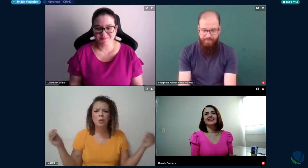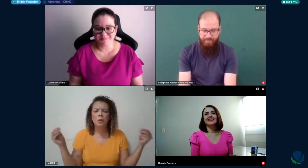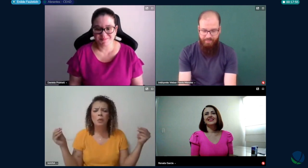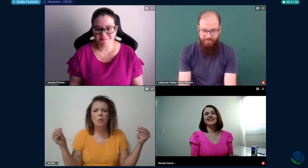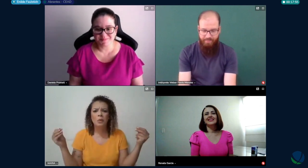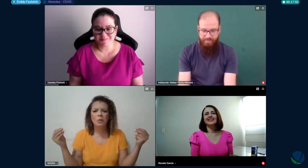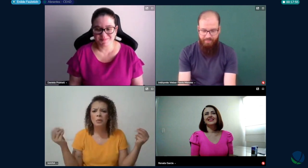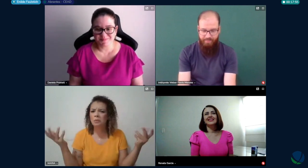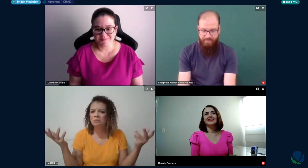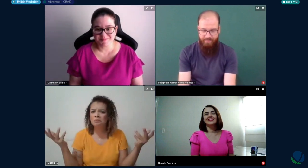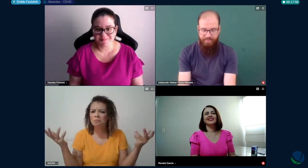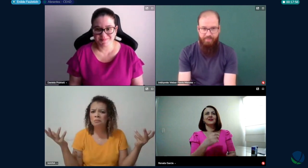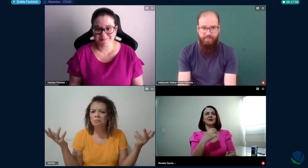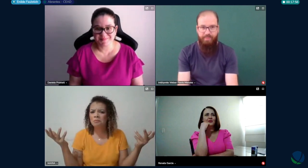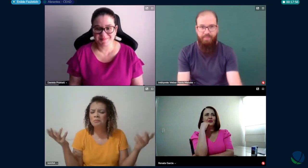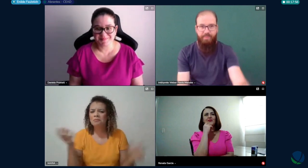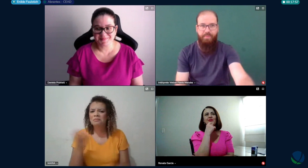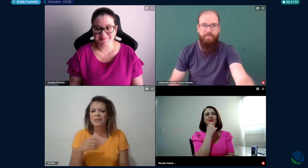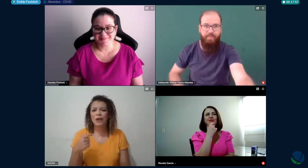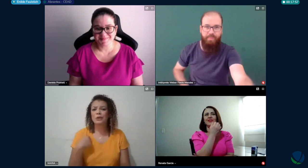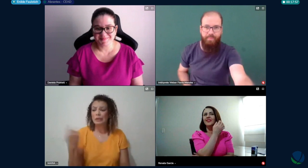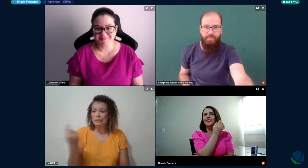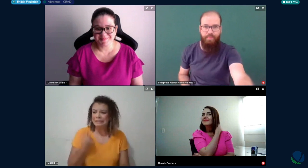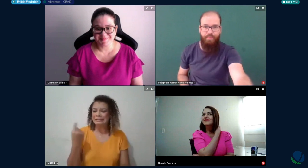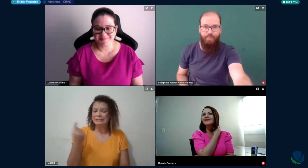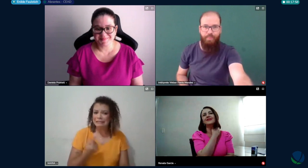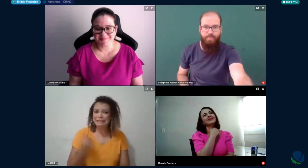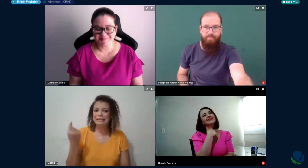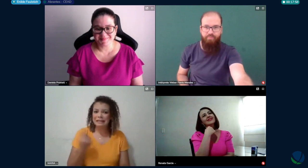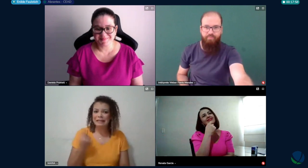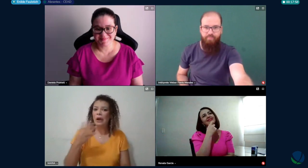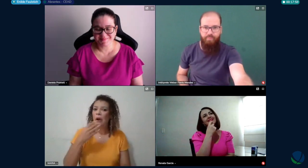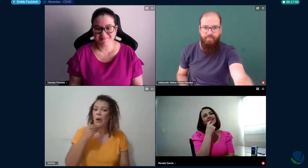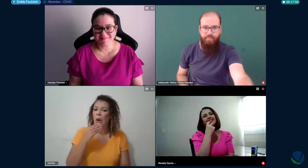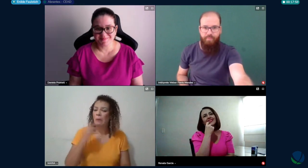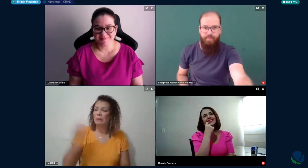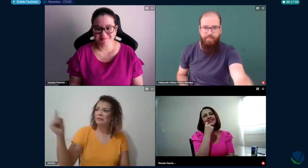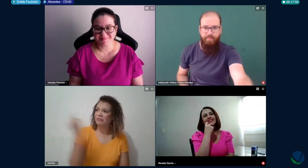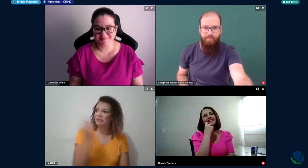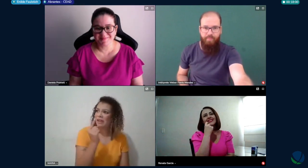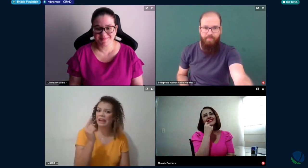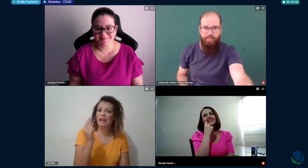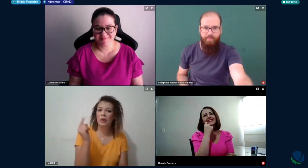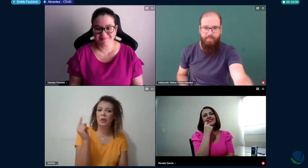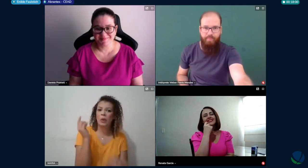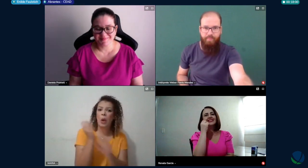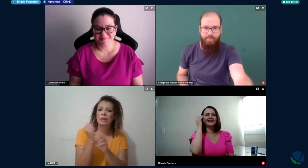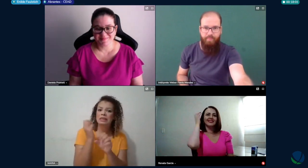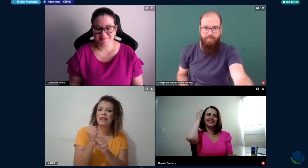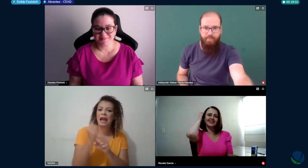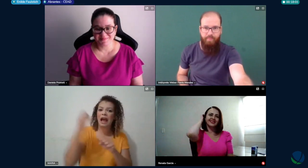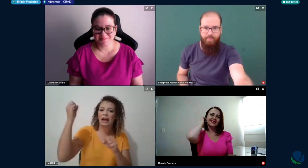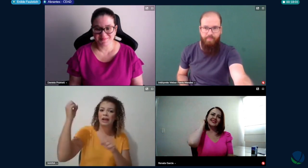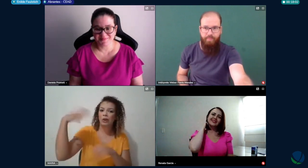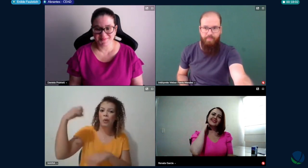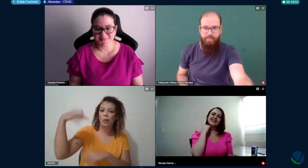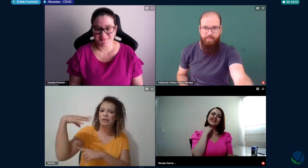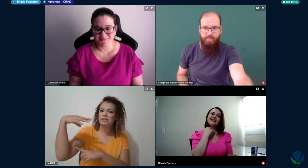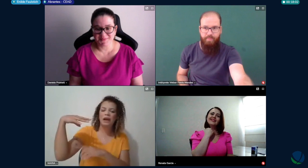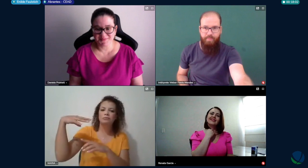Tá bom, eu tô sozinha aqui e o homem veio tocar, fazer contagem de luz elétrica ali. Tô com a